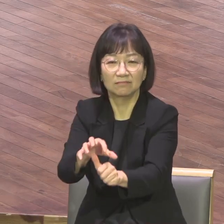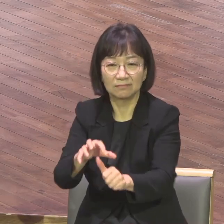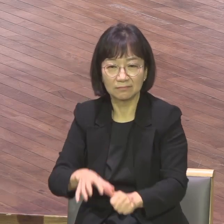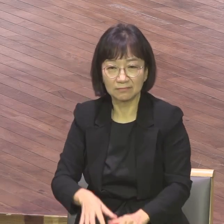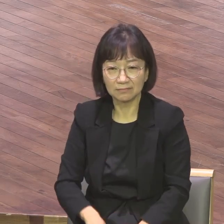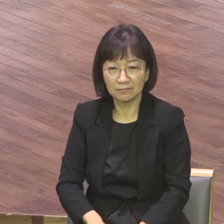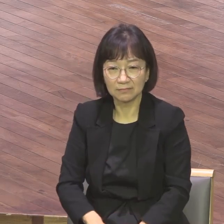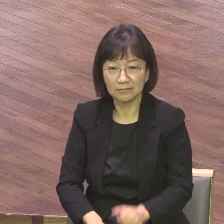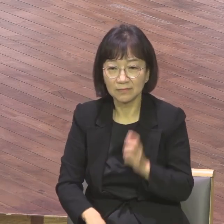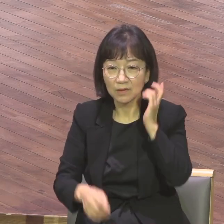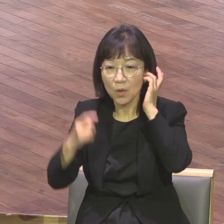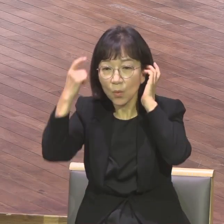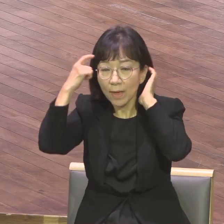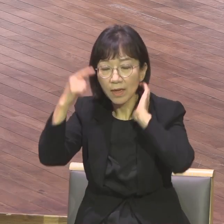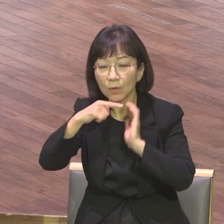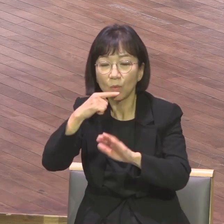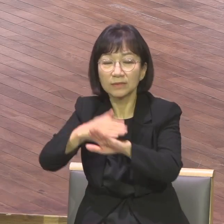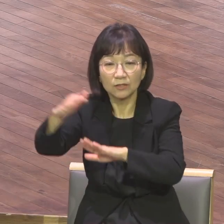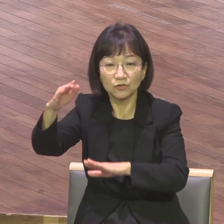내 사상을 안 먹어주니까.